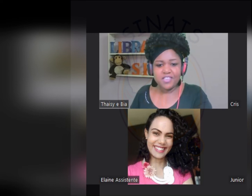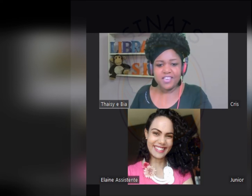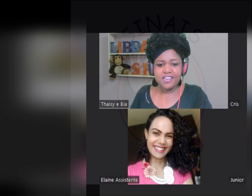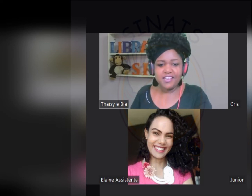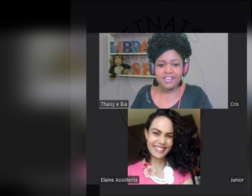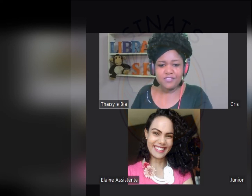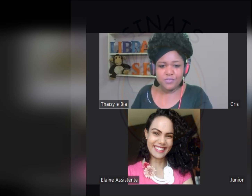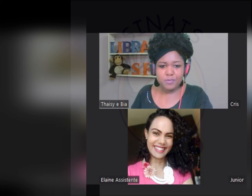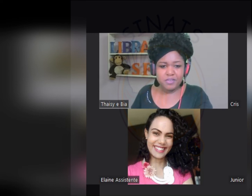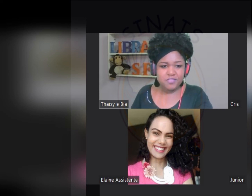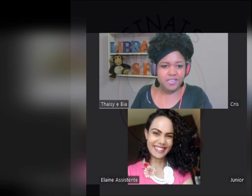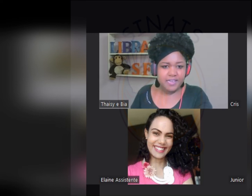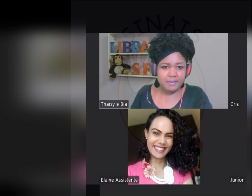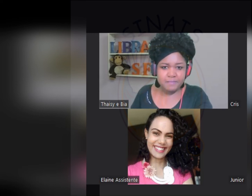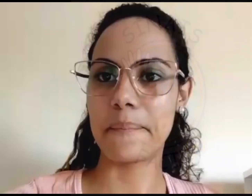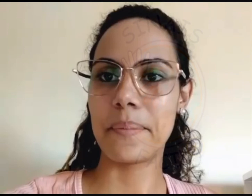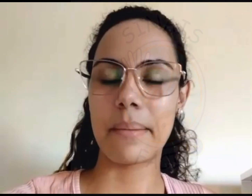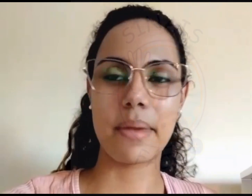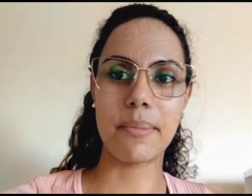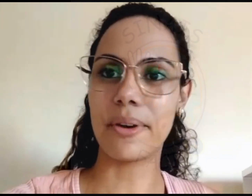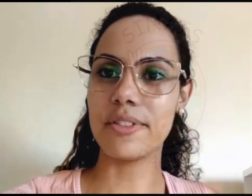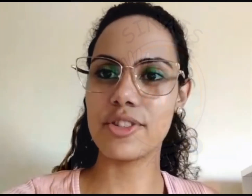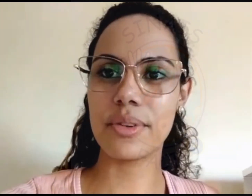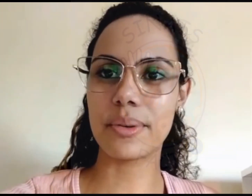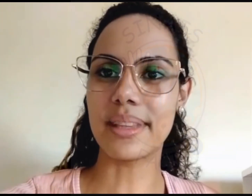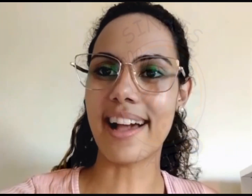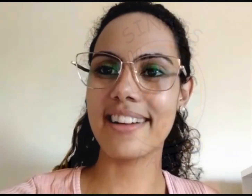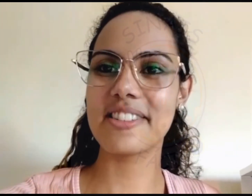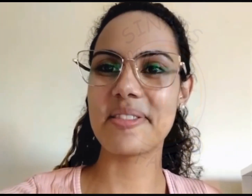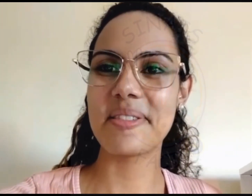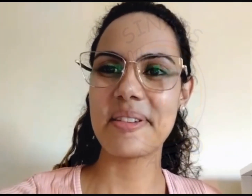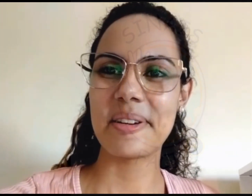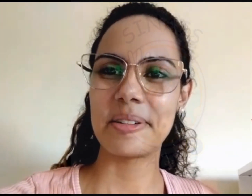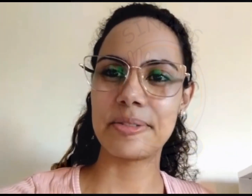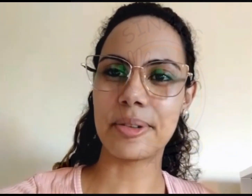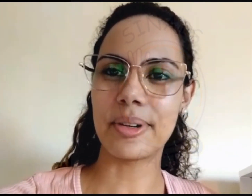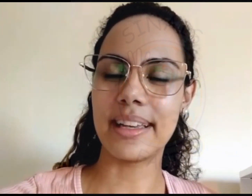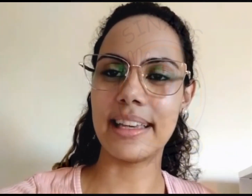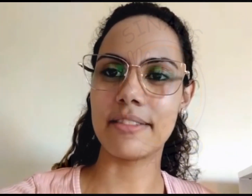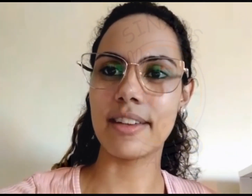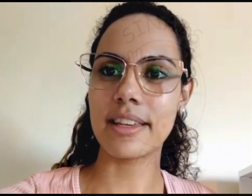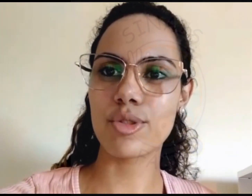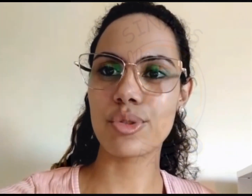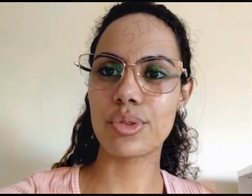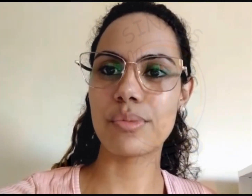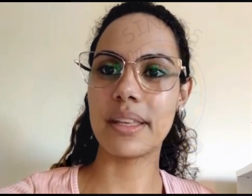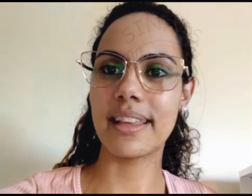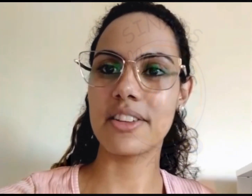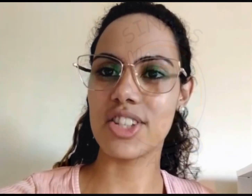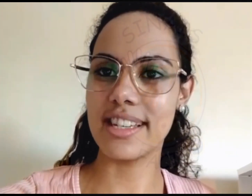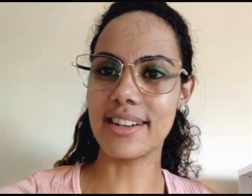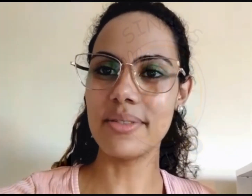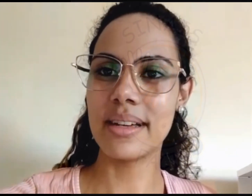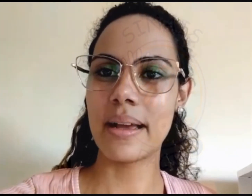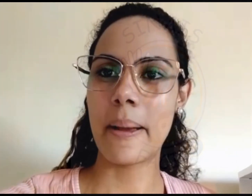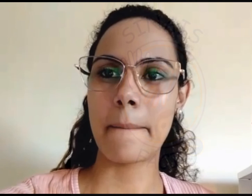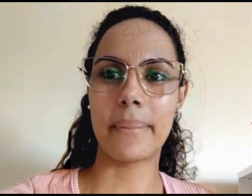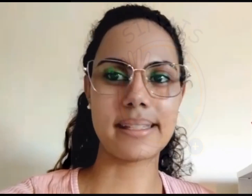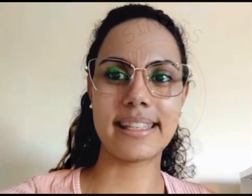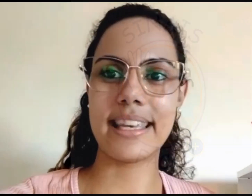ela gravou para falar. Minha maior dificuldade foi ver que os surdos me entendiam, mas que